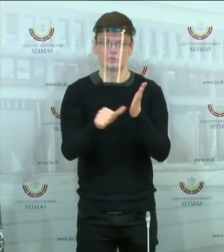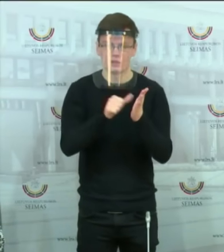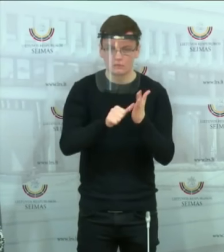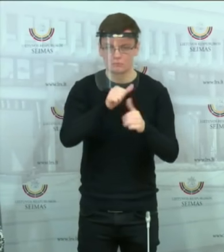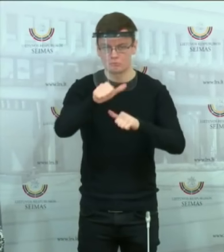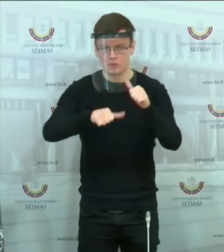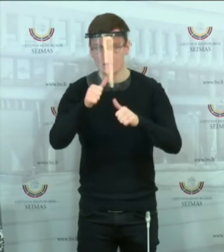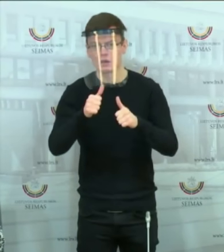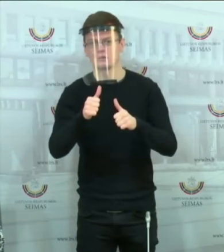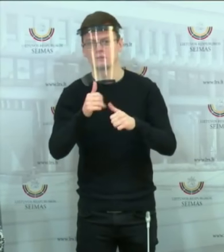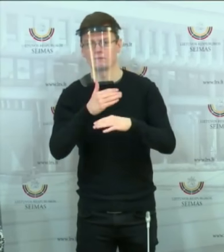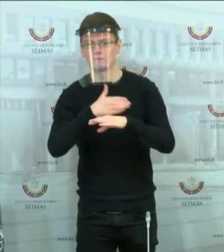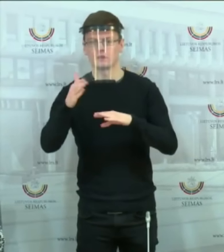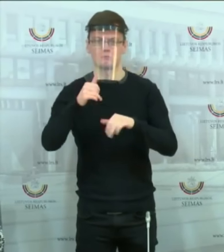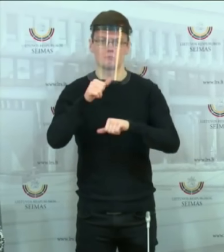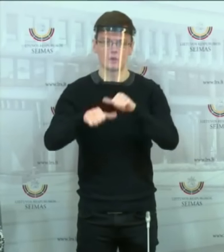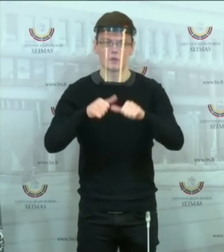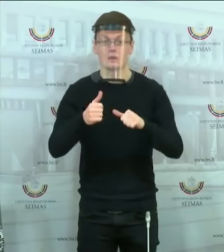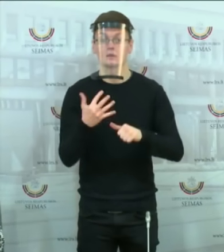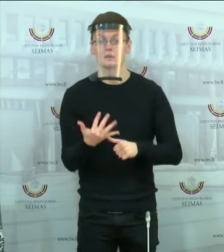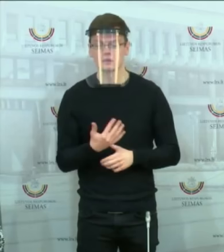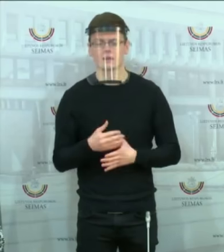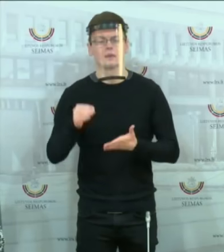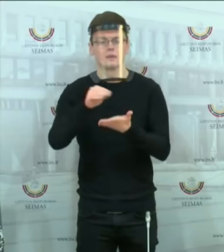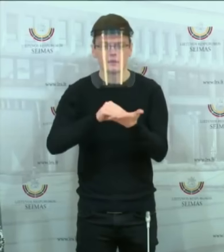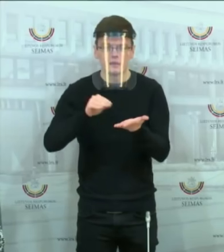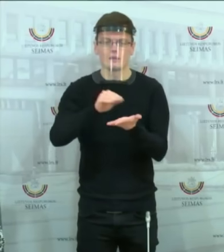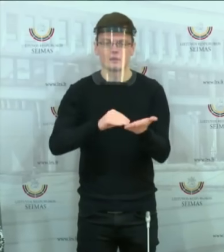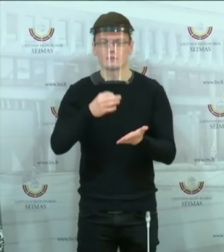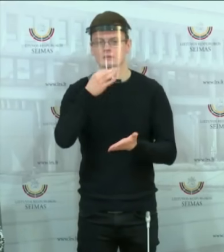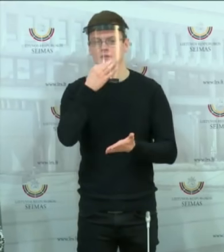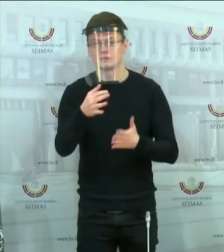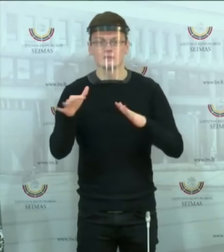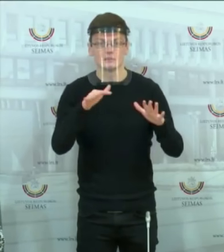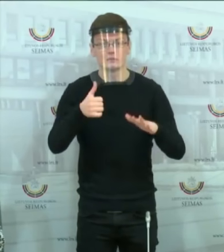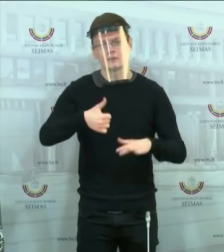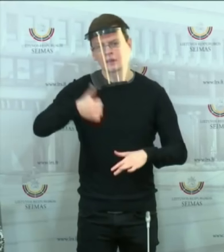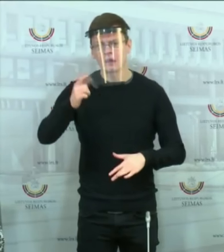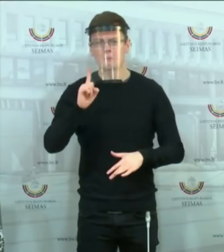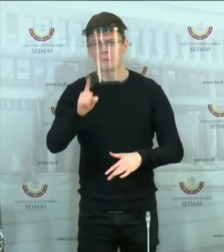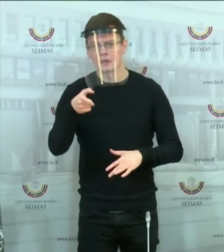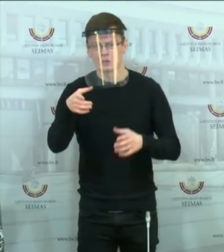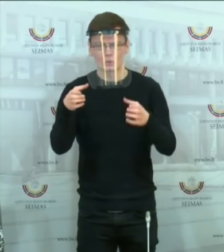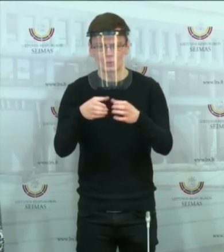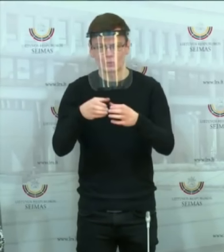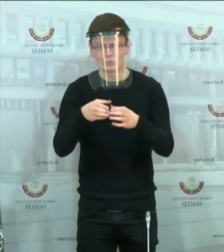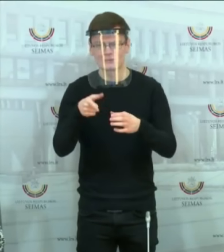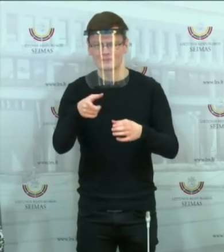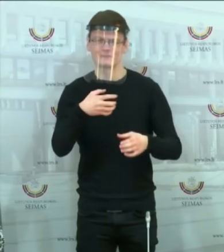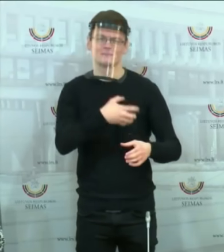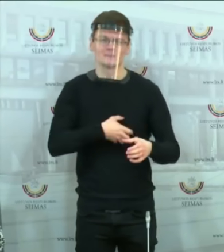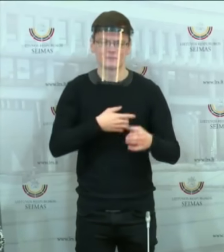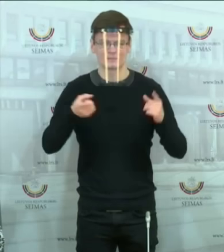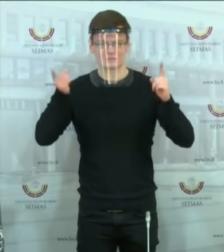to kartuojam kiekvieną kartą, kad nepaisant to, kad situacija gerėja, šita grupė jinai turėtų saugotis ir